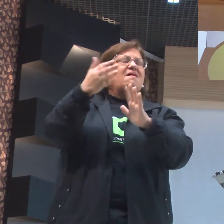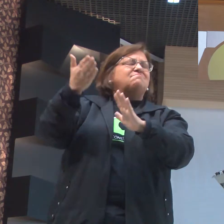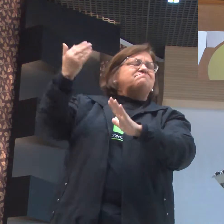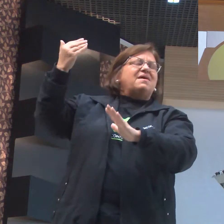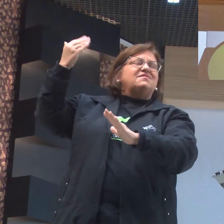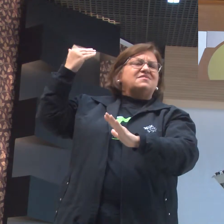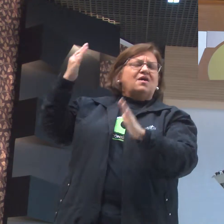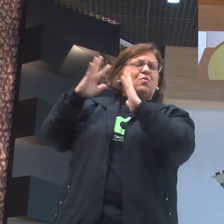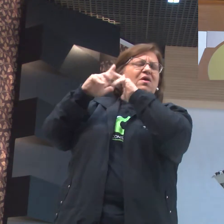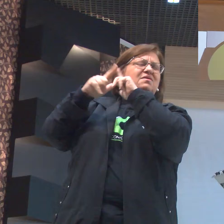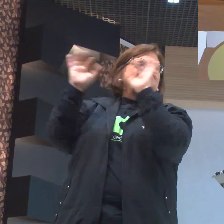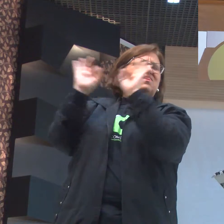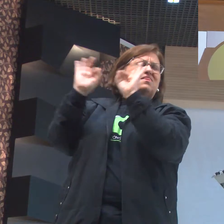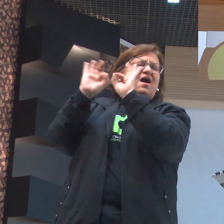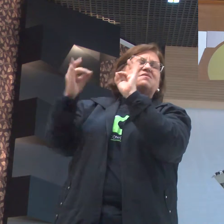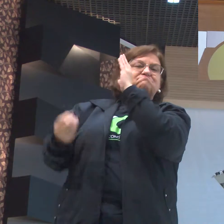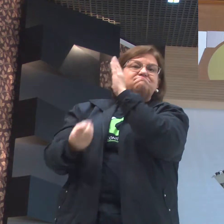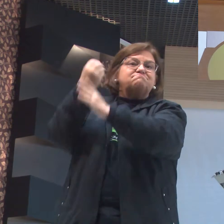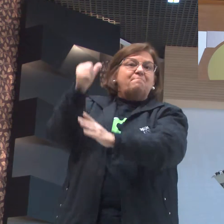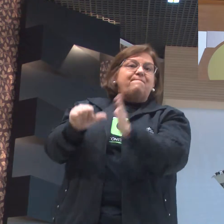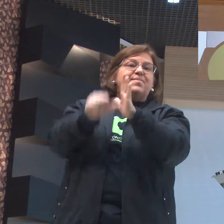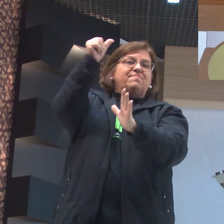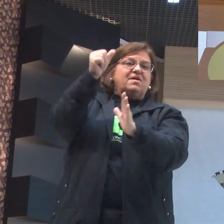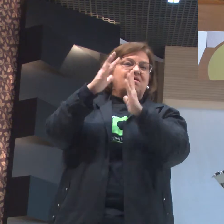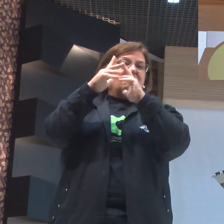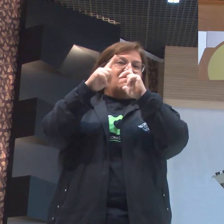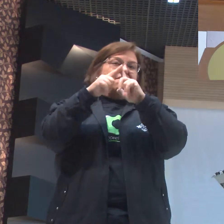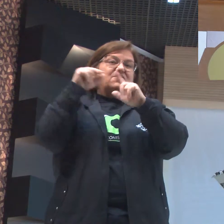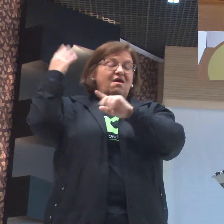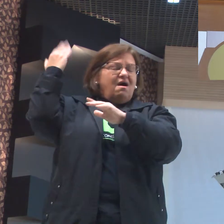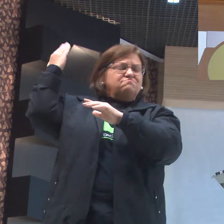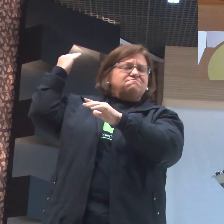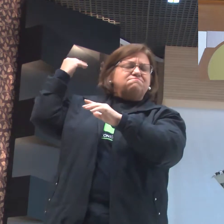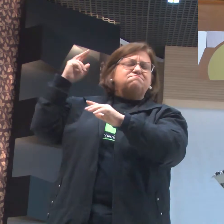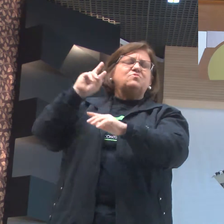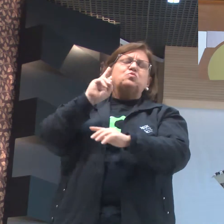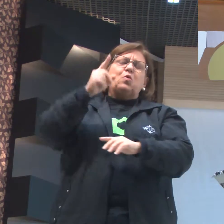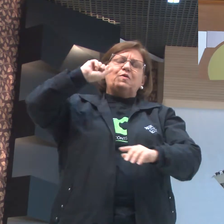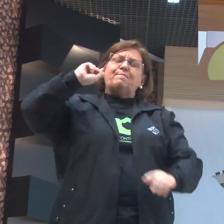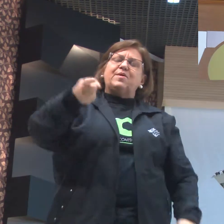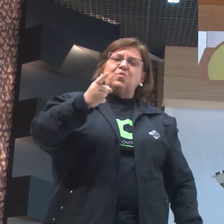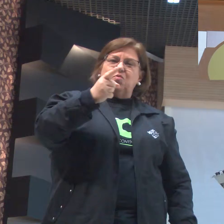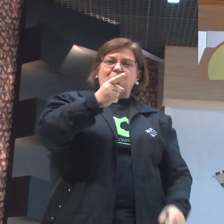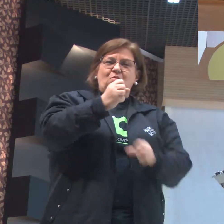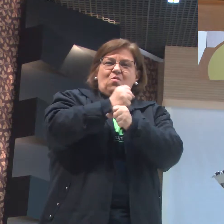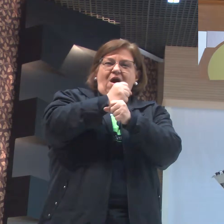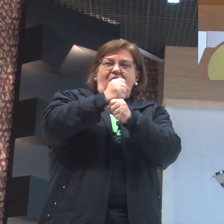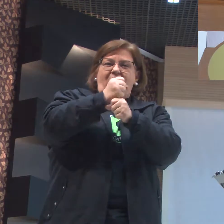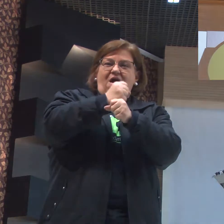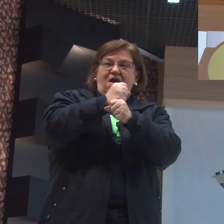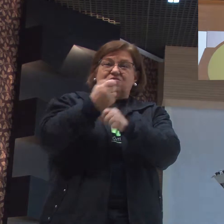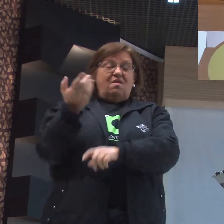uma igreja que nasceu lá há 2000 anos atrás, que é chamada de a